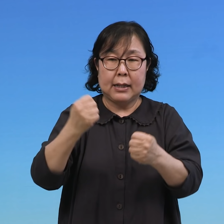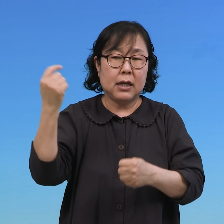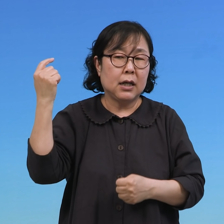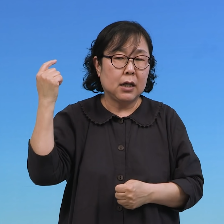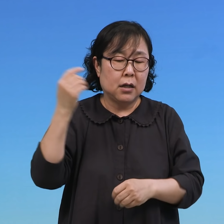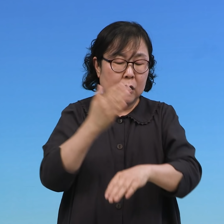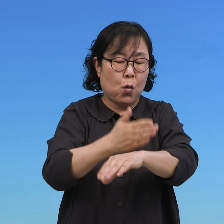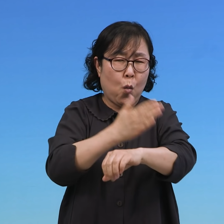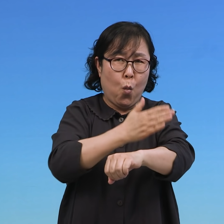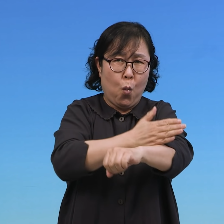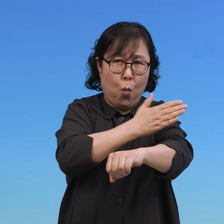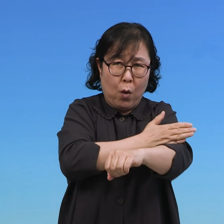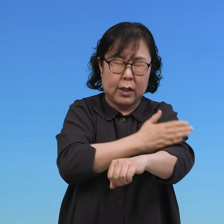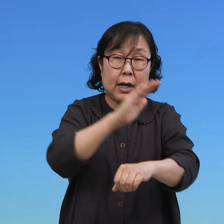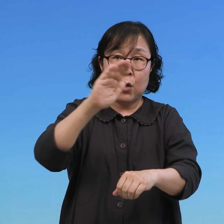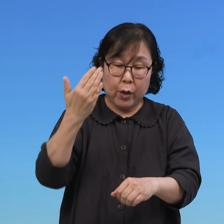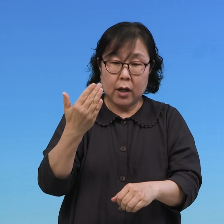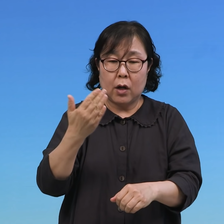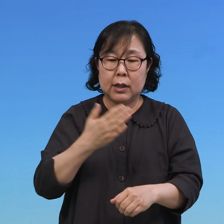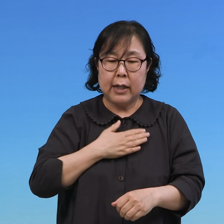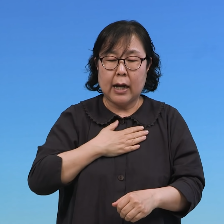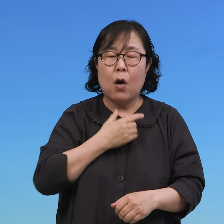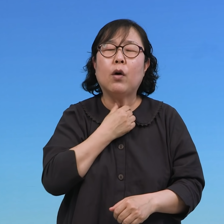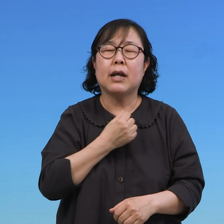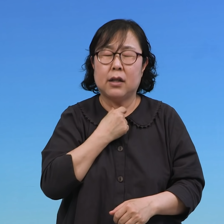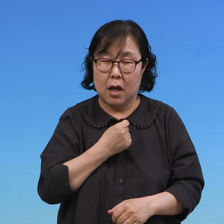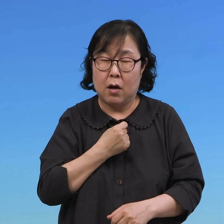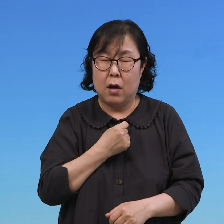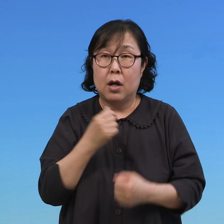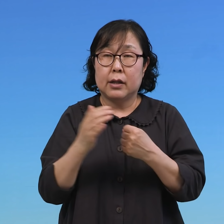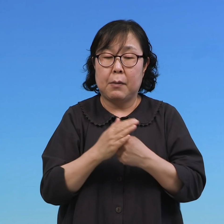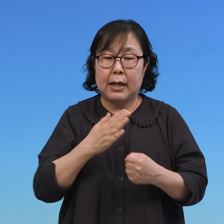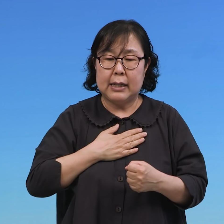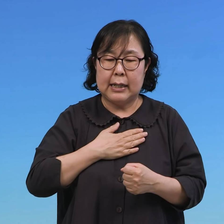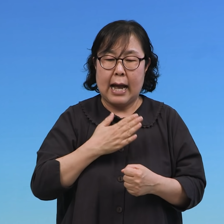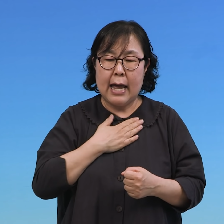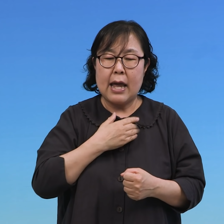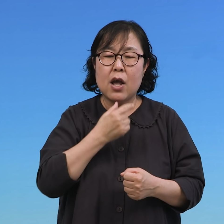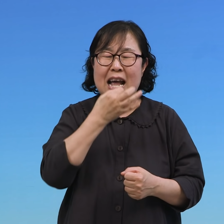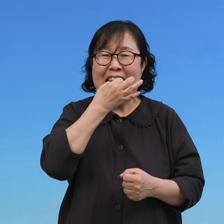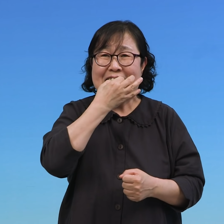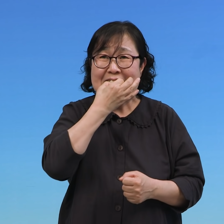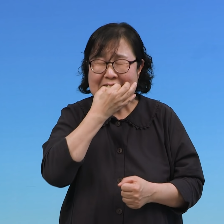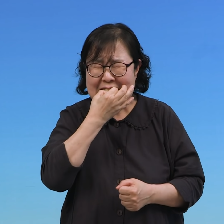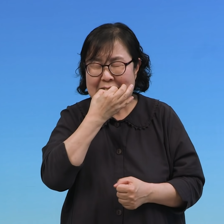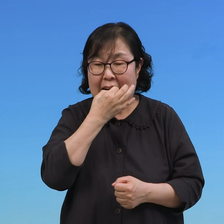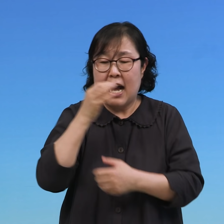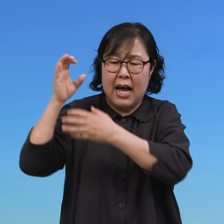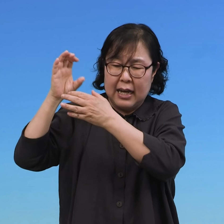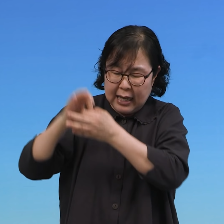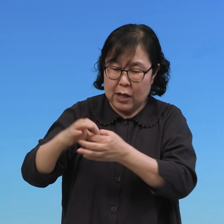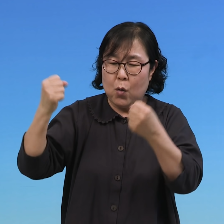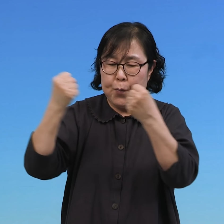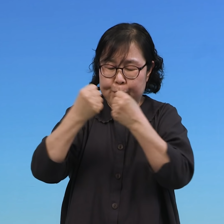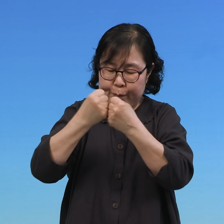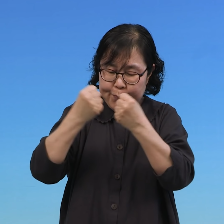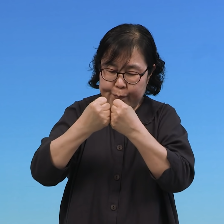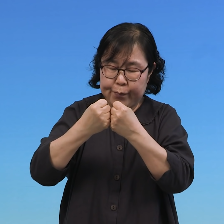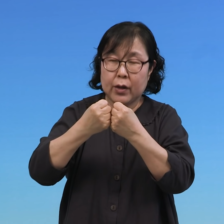영광이거든요. 그게 제 부인할 수 없는 본능이기 때문에 끊임없이 싸워야 돼요. 할 수 있는으로